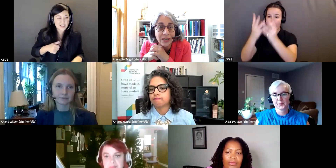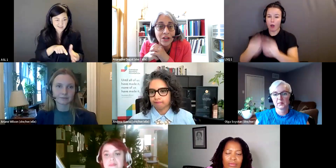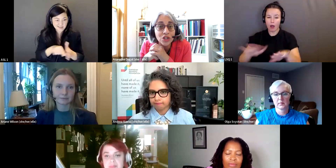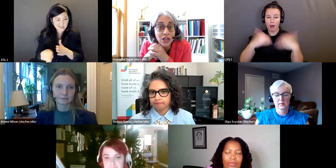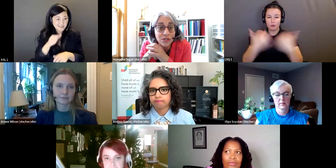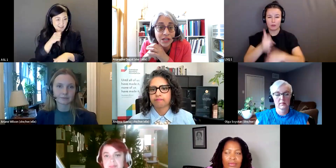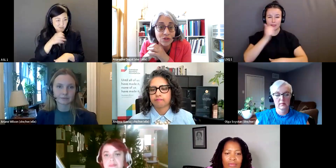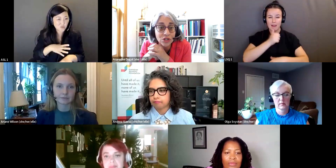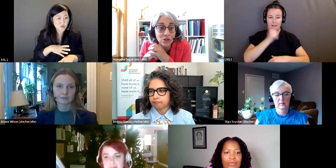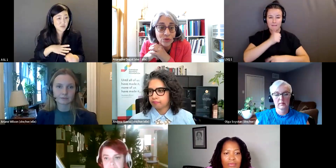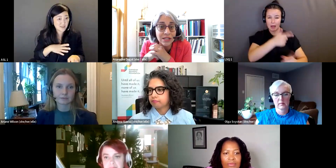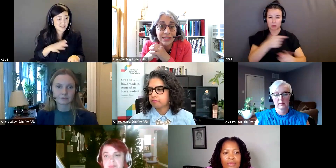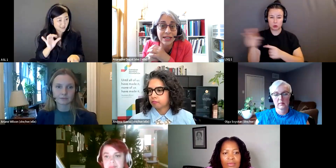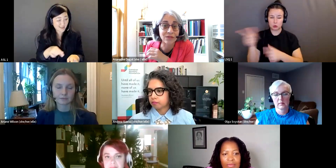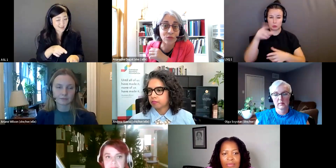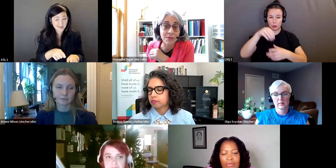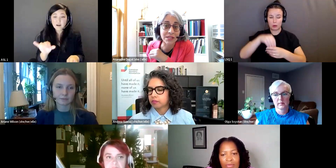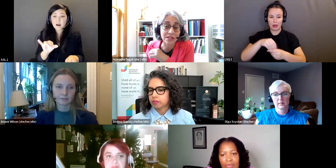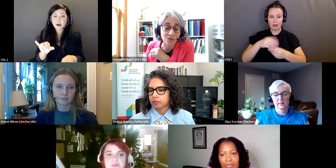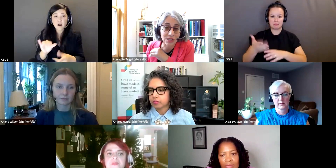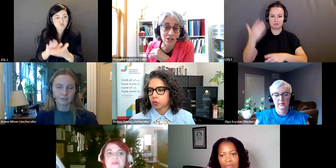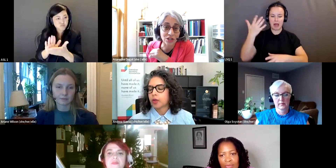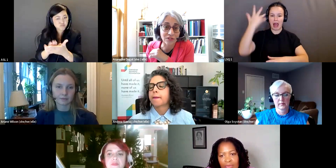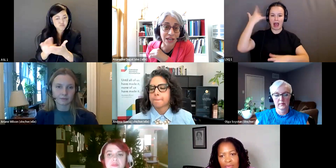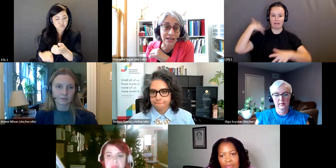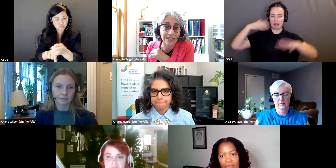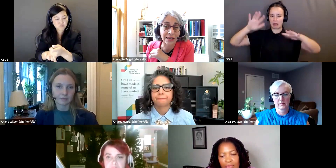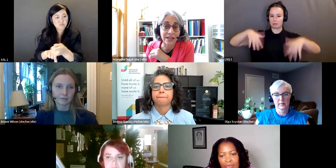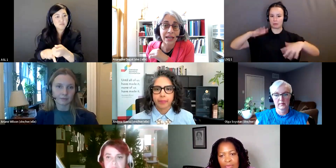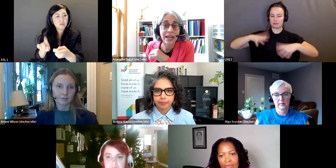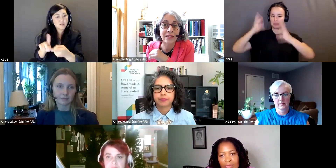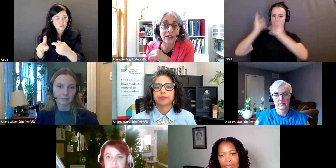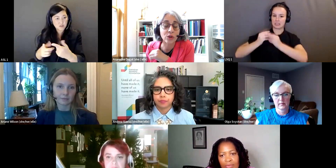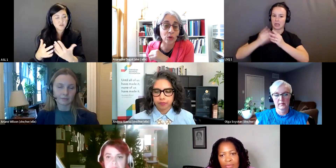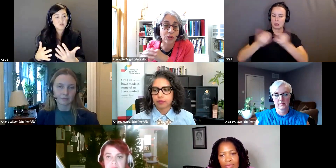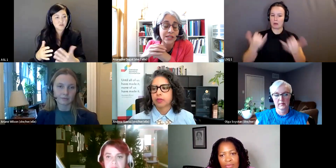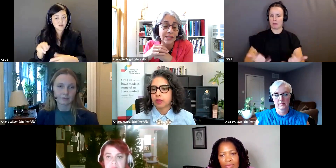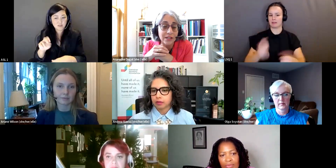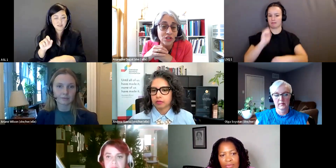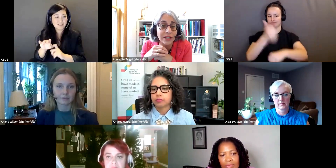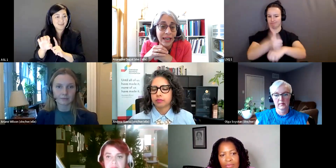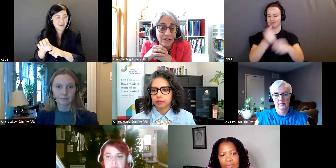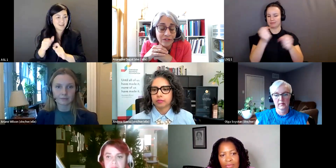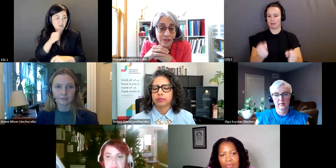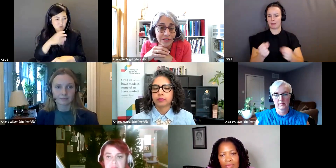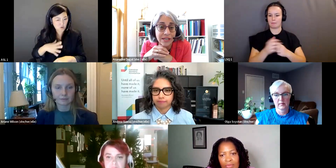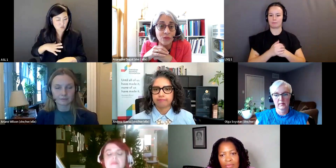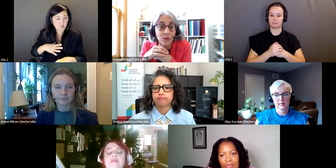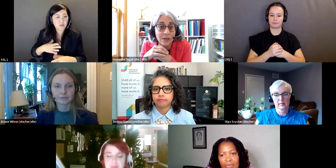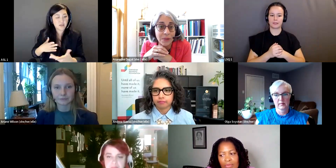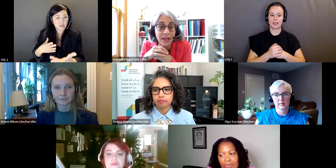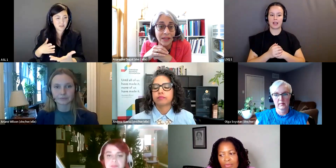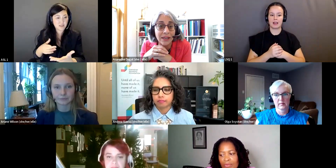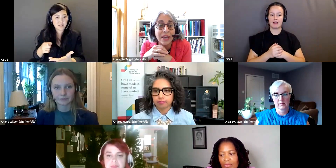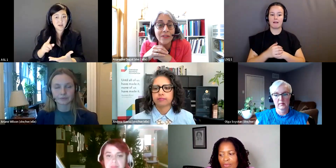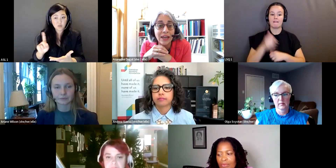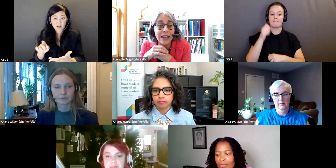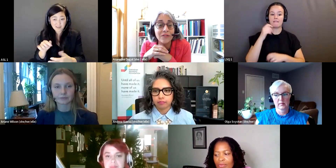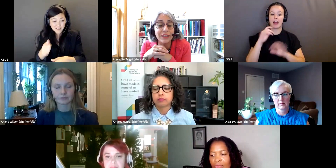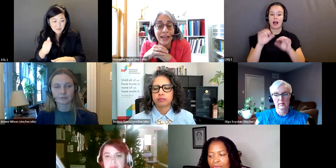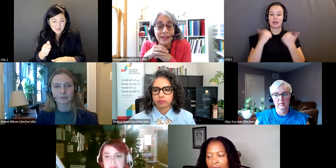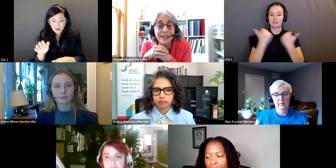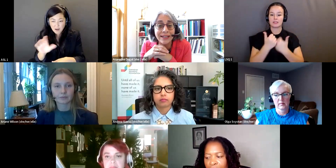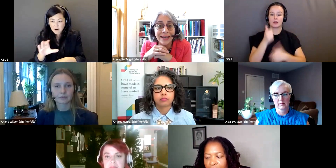que nous n'avons jamais fait officiellement. Je tiens à souligner le travail de l'Association des femmes autochtones du Canada